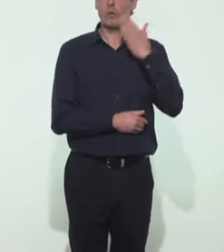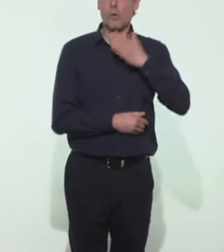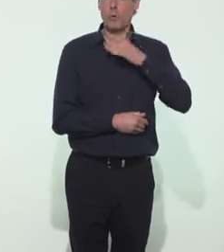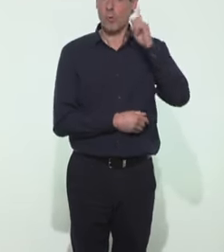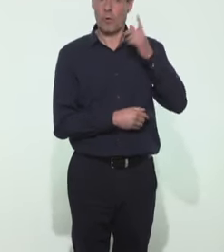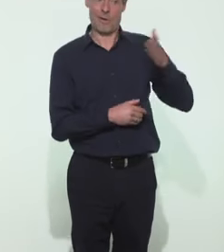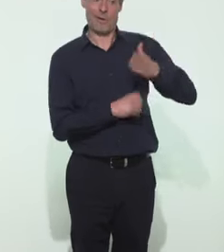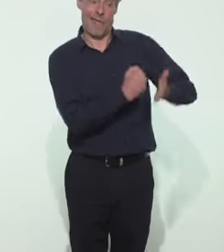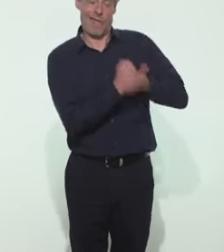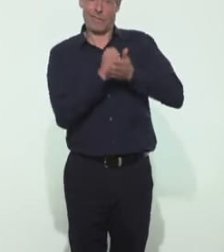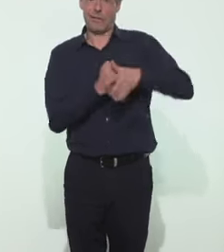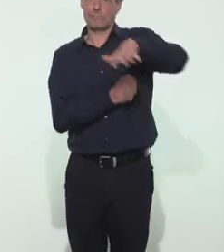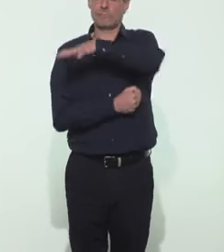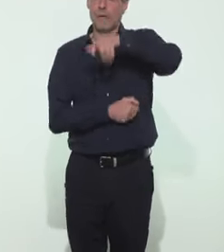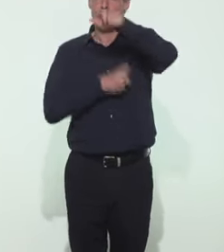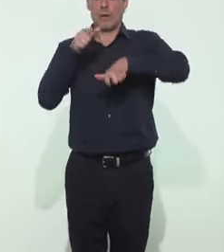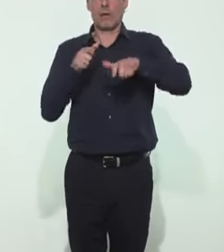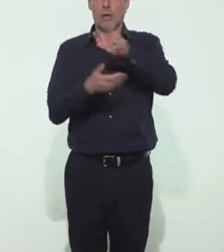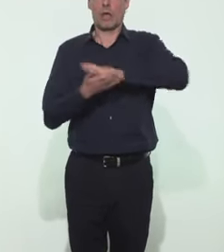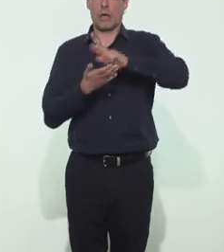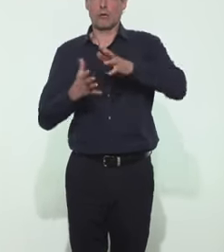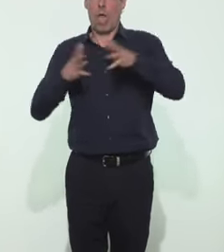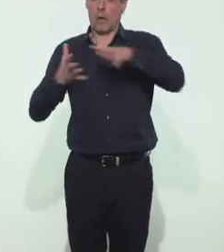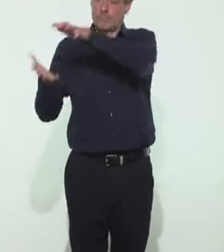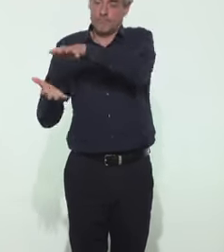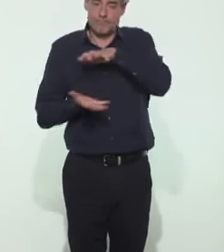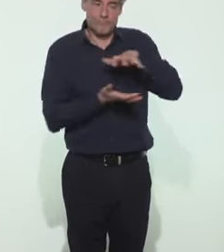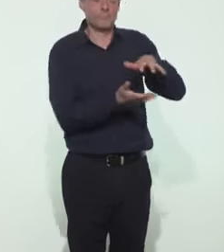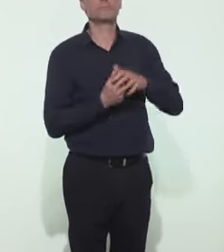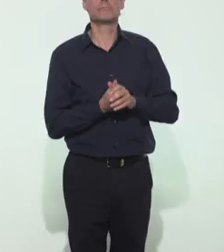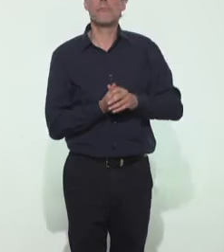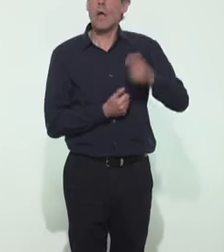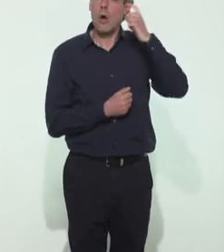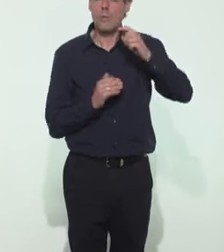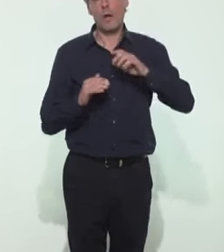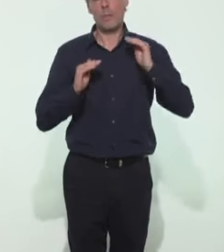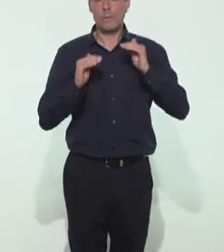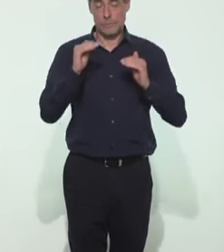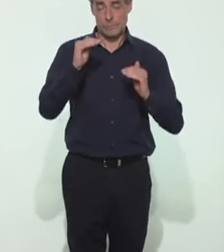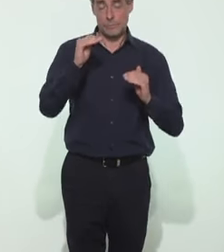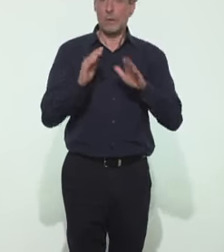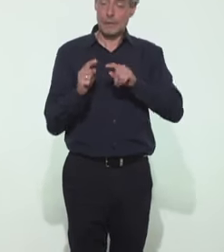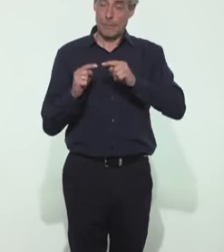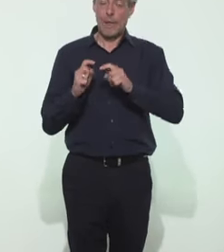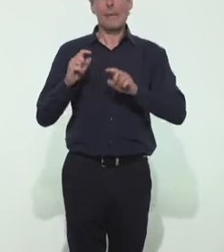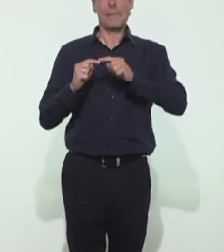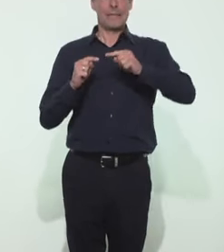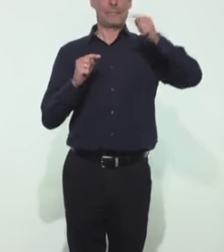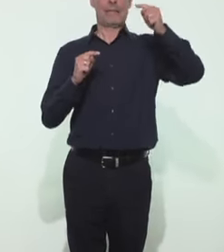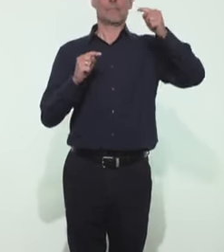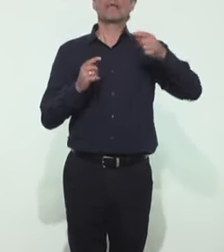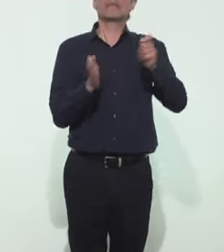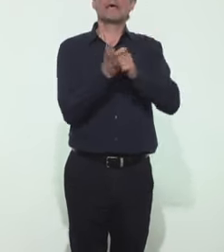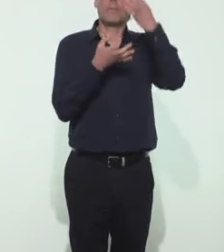aide massivement les régions les plus touchées on voit qu'on que l'on s'approche de ce pic même si on peut pas prédire la date